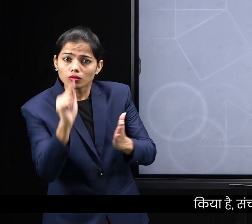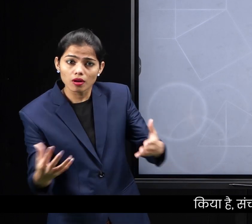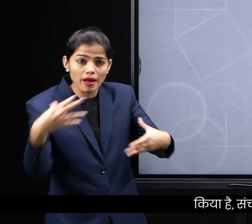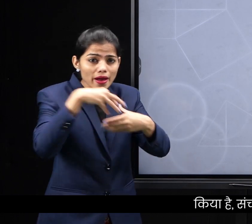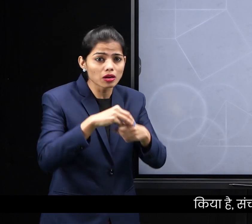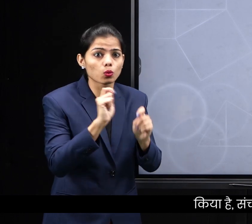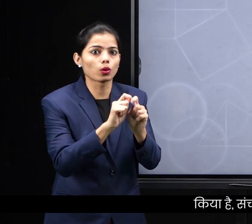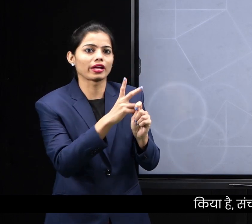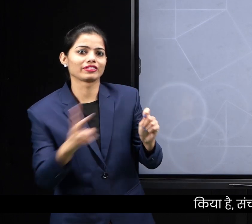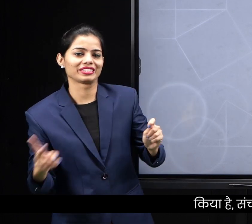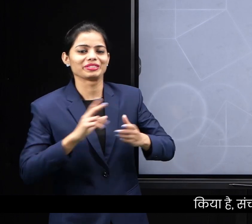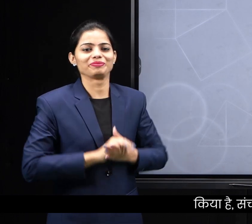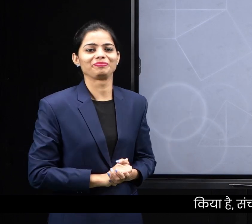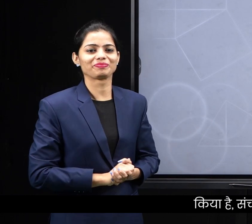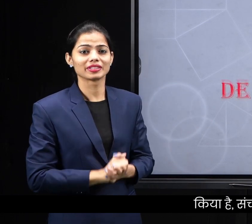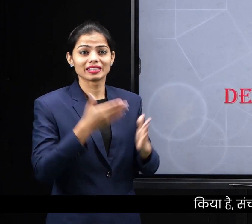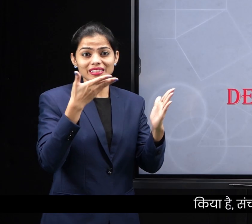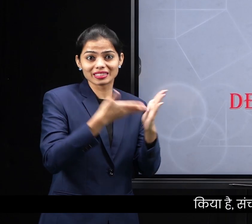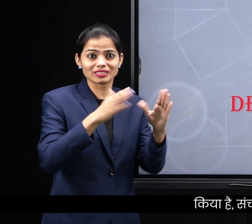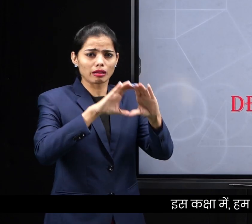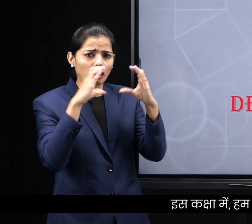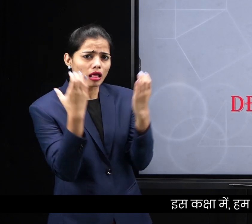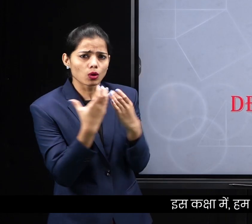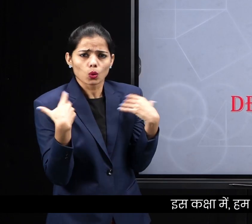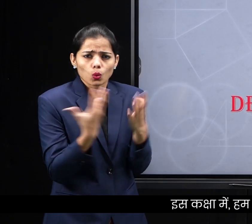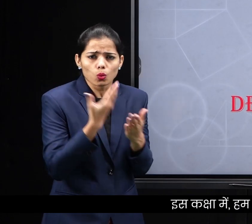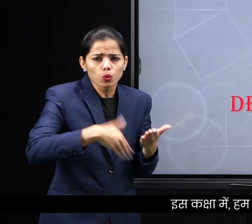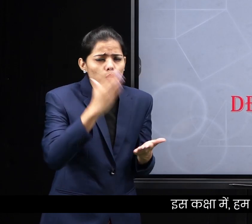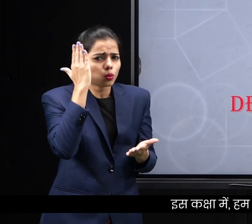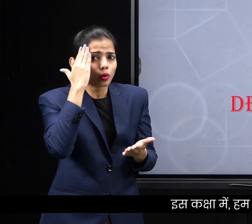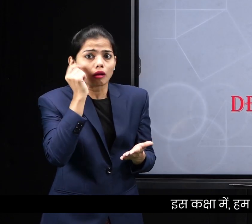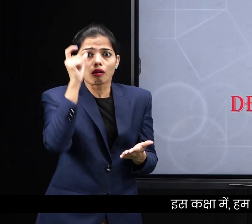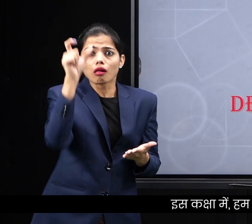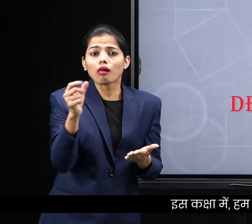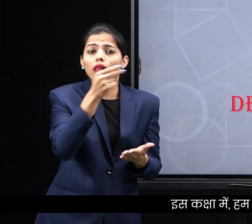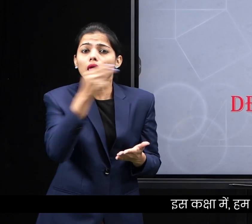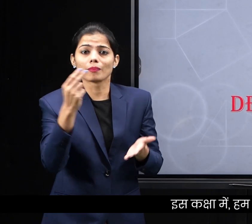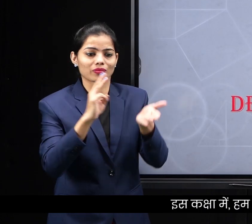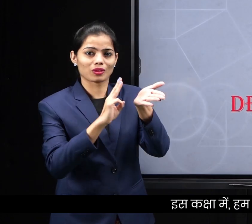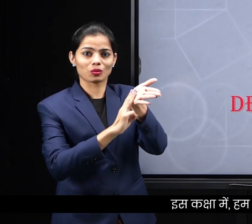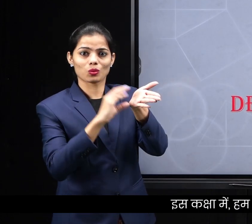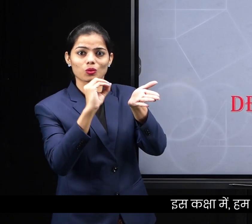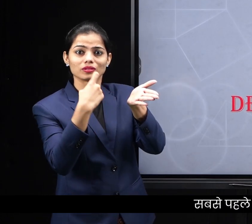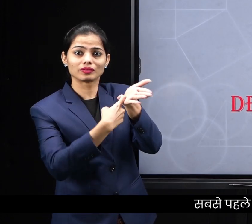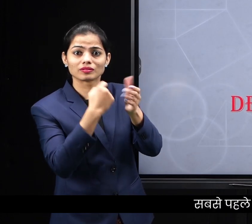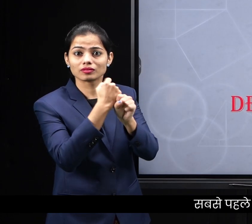है, संचालन भी समुच्चय किया है। इस कक्षा में हम डी मार्गन के नियमों को जानेंगे। सबसे